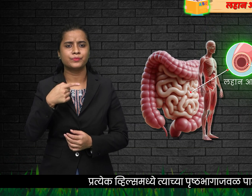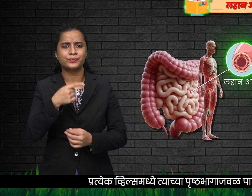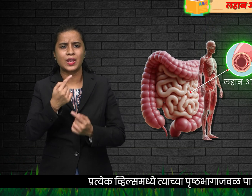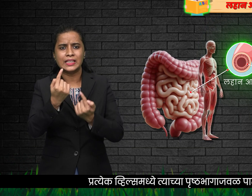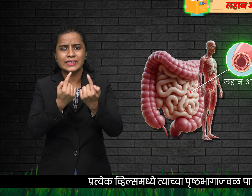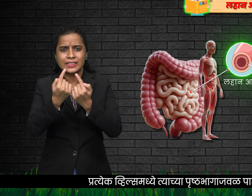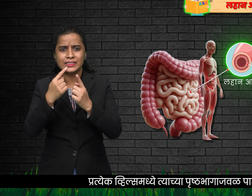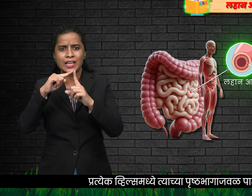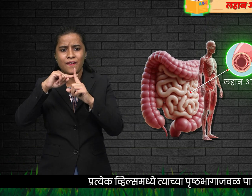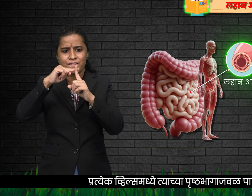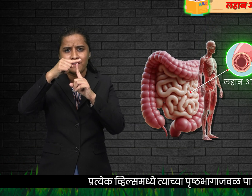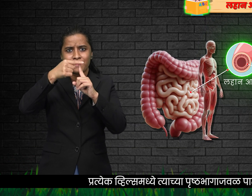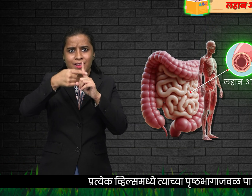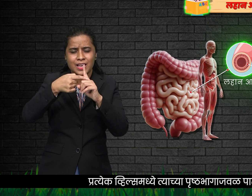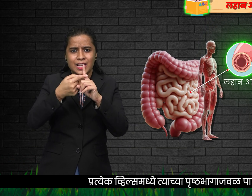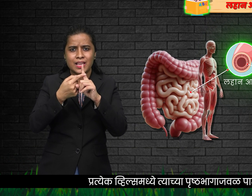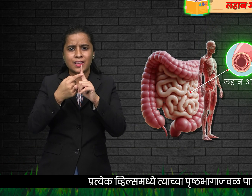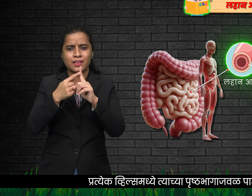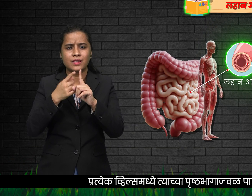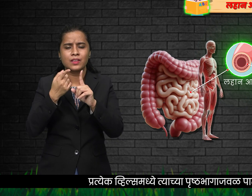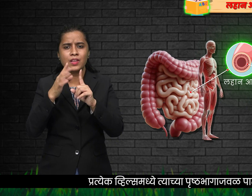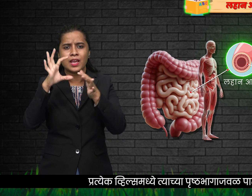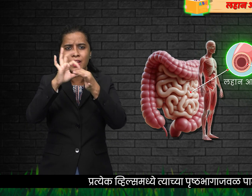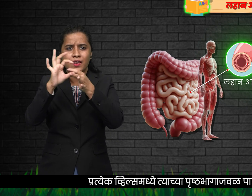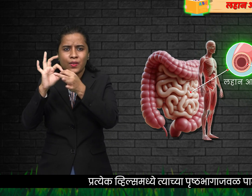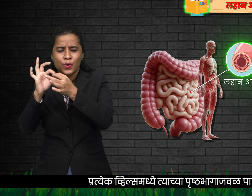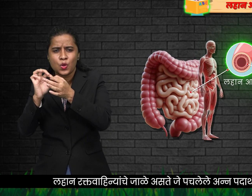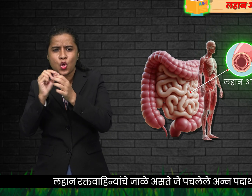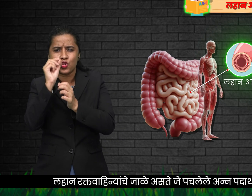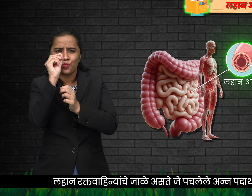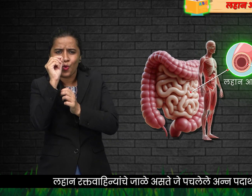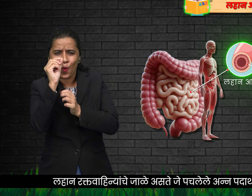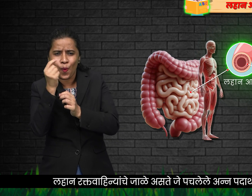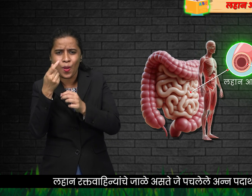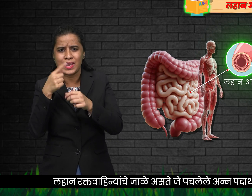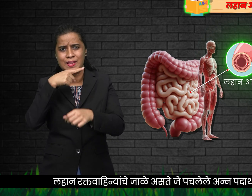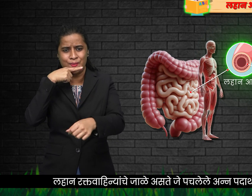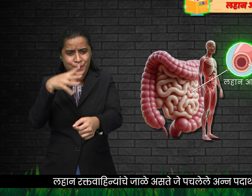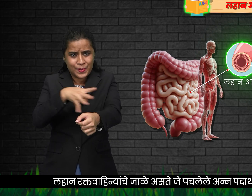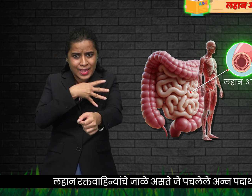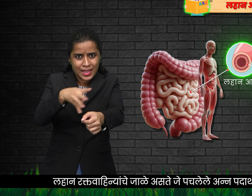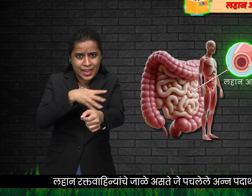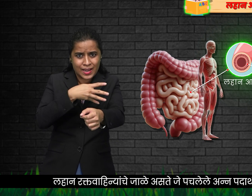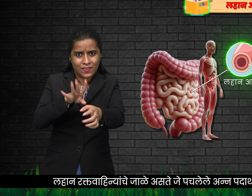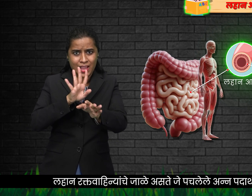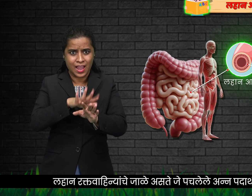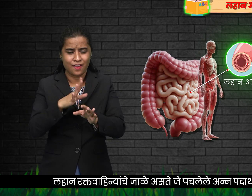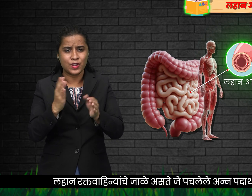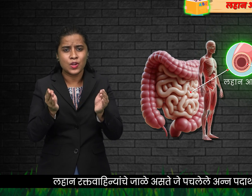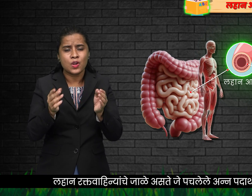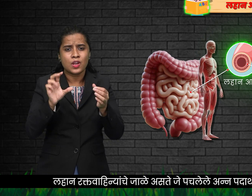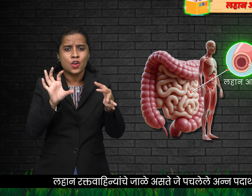तिसरा, प्रत्येक व्हील्स मध्ये त्यांच्या पृष्ठभागाजवळ पातळ लहान रक्तवाहिन्यांचे जाळे